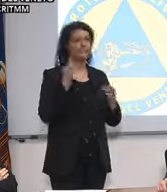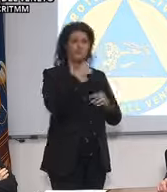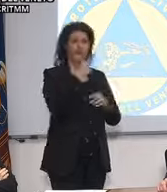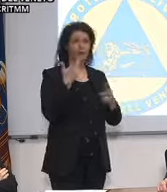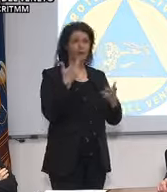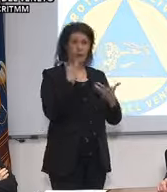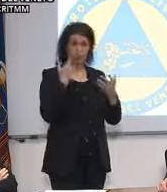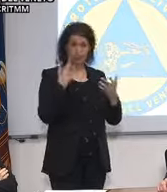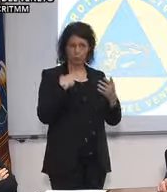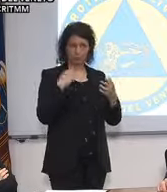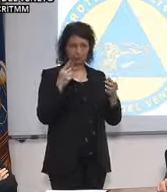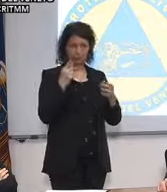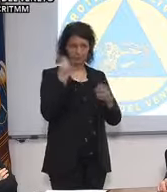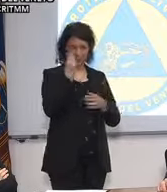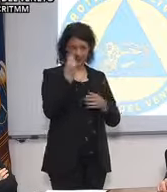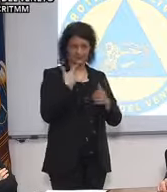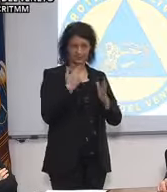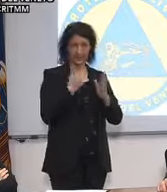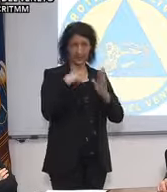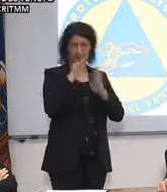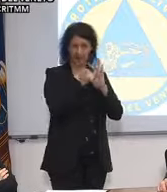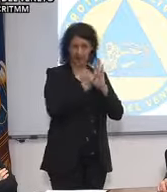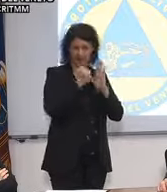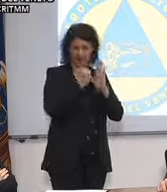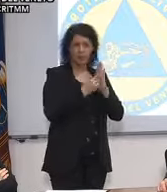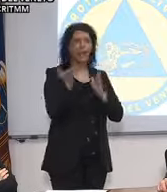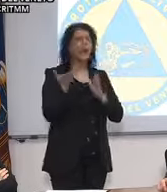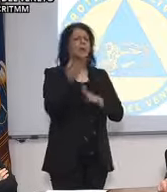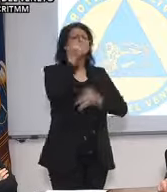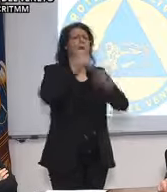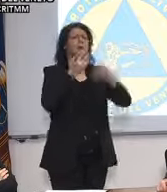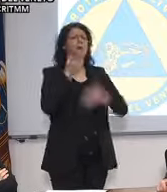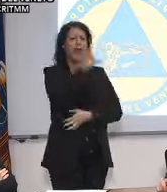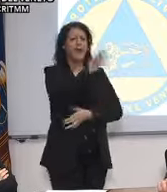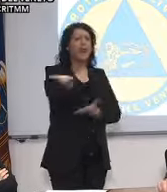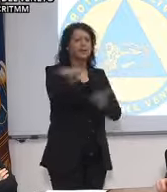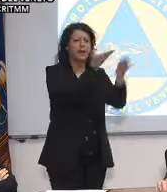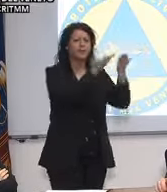andare in tribunale. Per qua tutti che parlano, ma nessuno che va in tribunale.